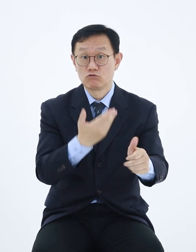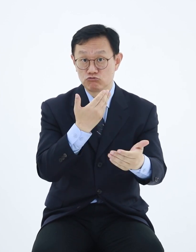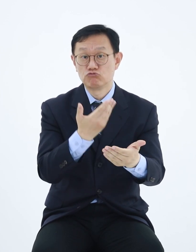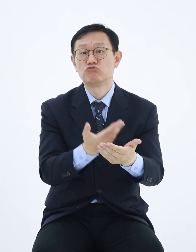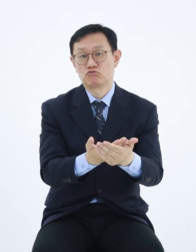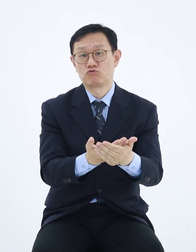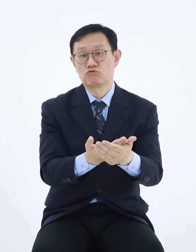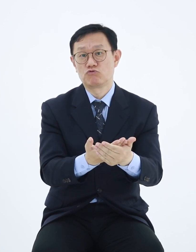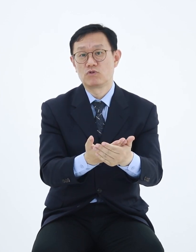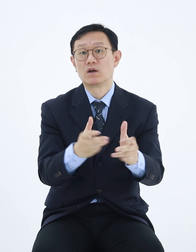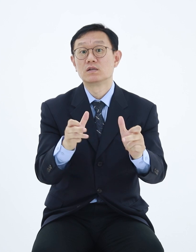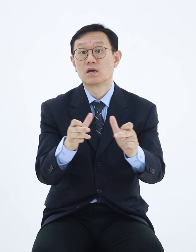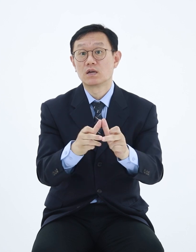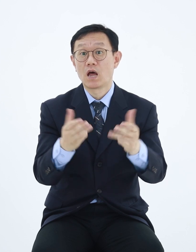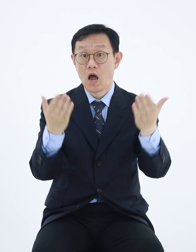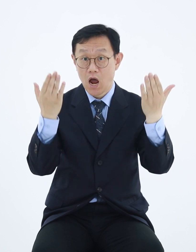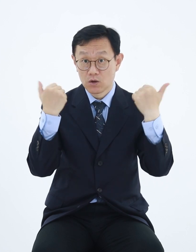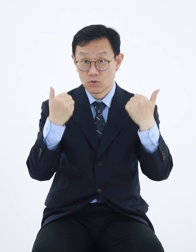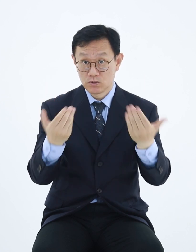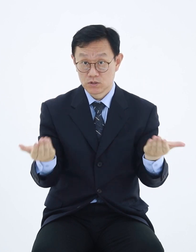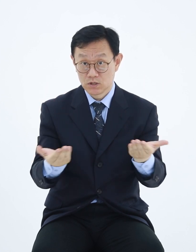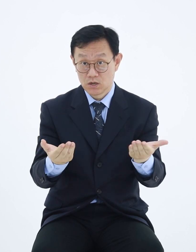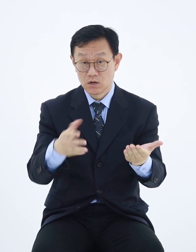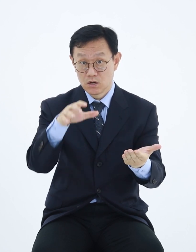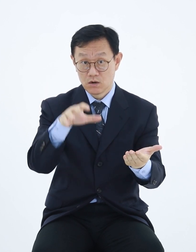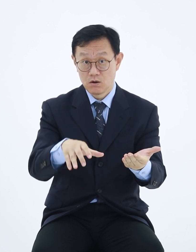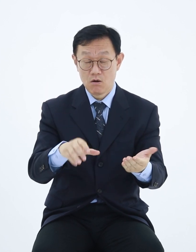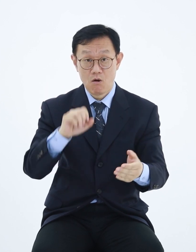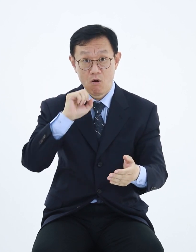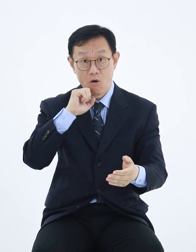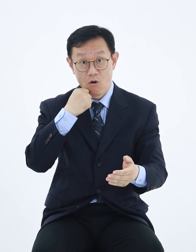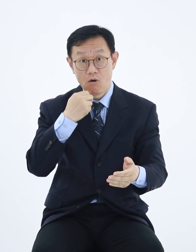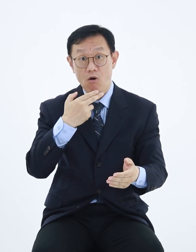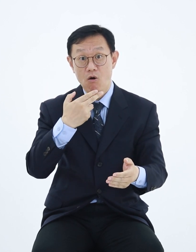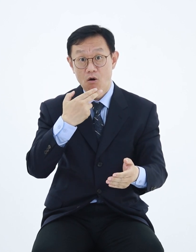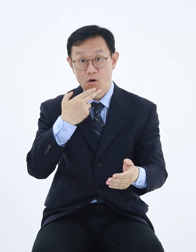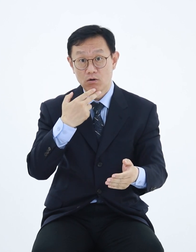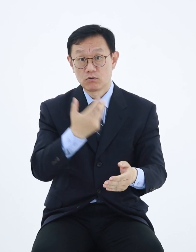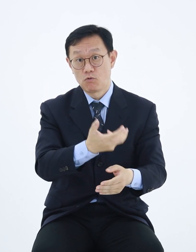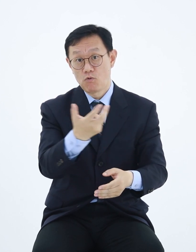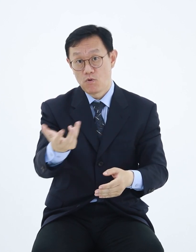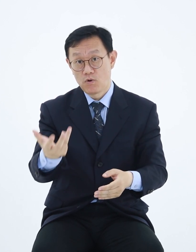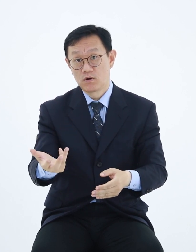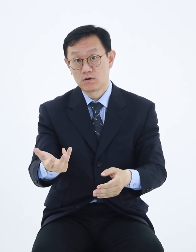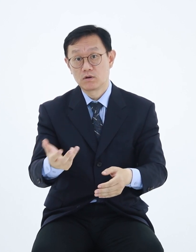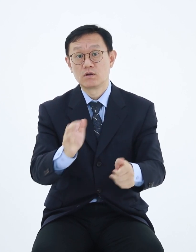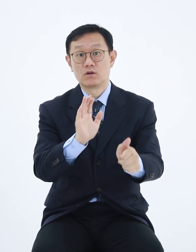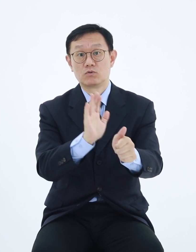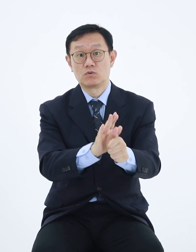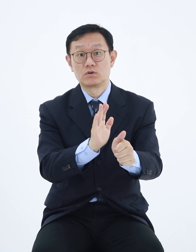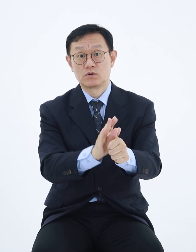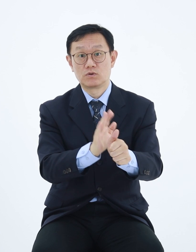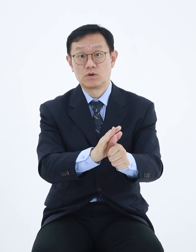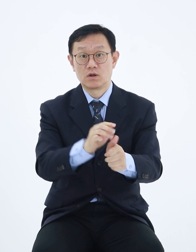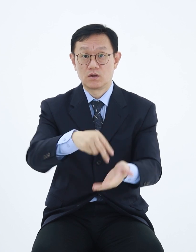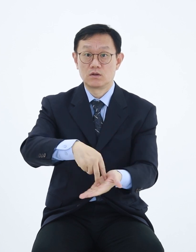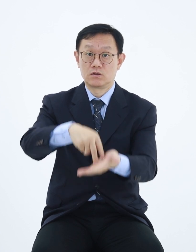요소로 장애인이 학교나 직장에서 어려움 없이 공간을 이동할 수 있도록 돕는 승강기 설치 등을 예로 들 수 있으며